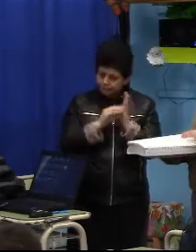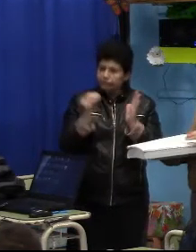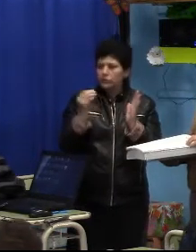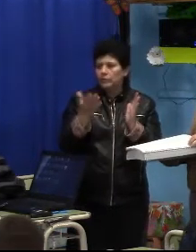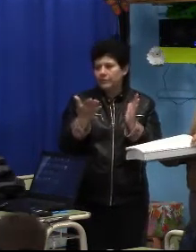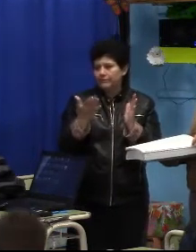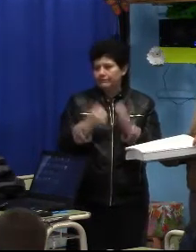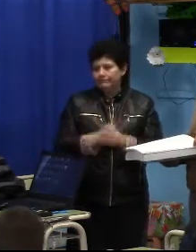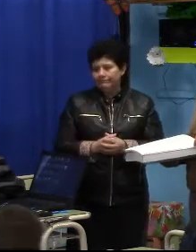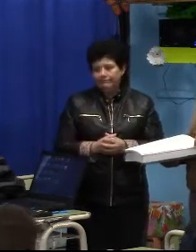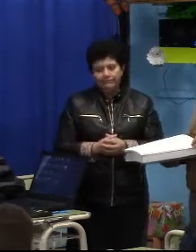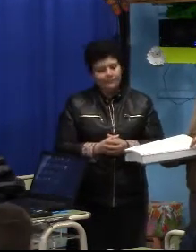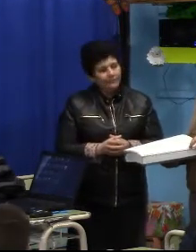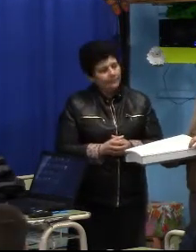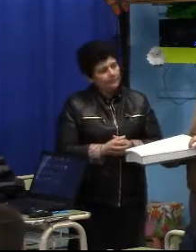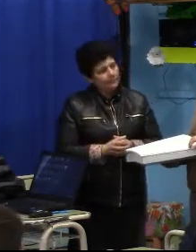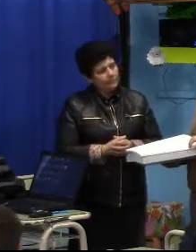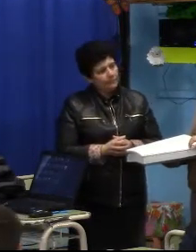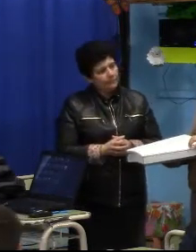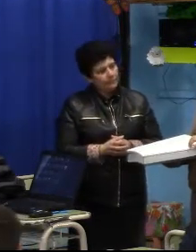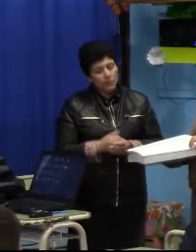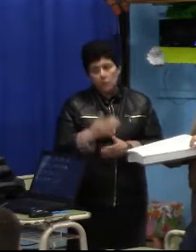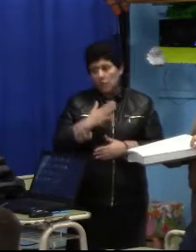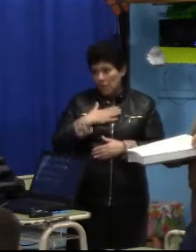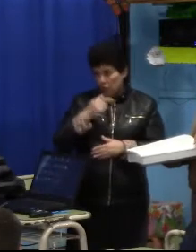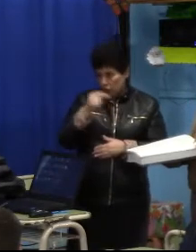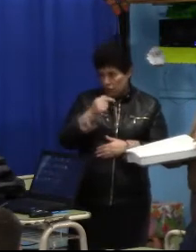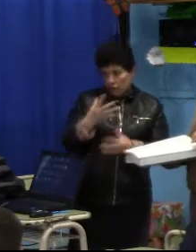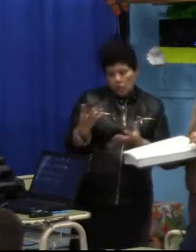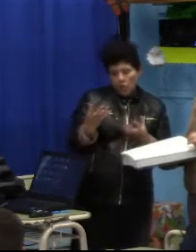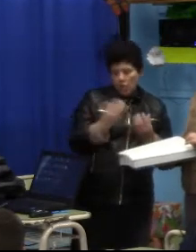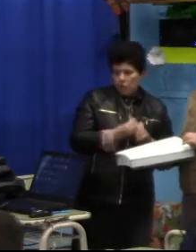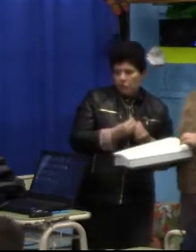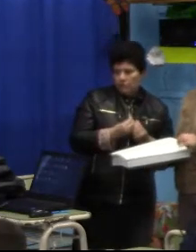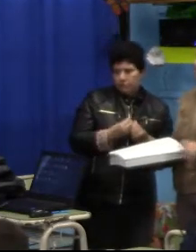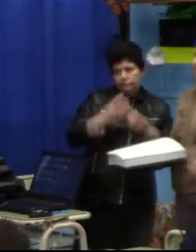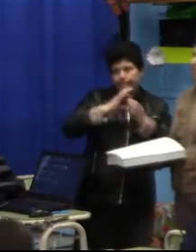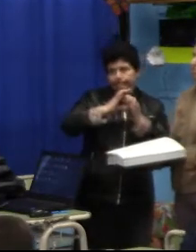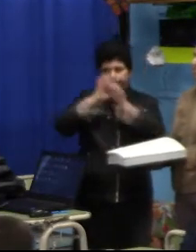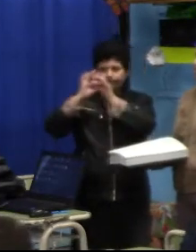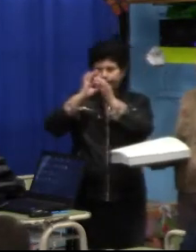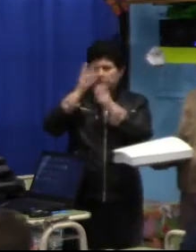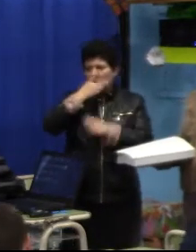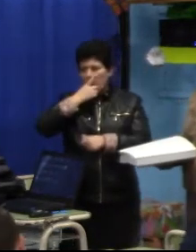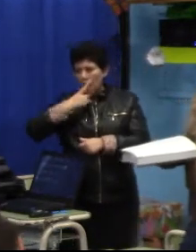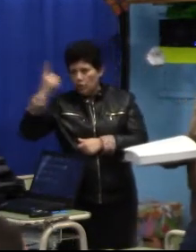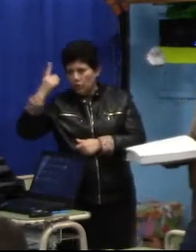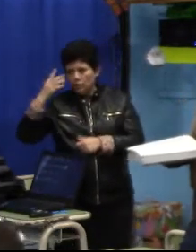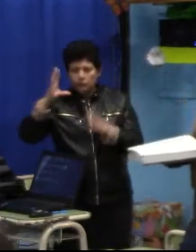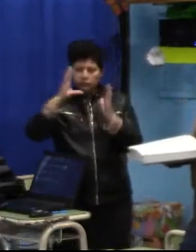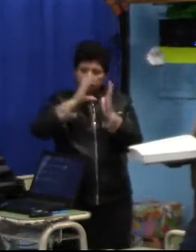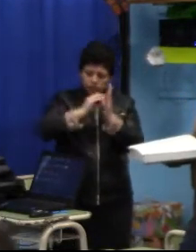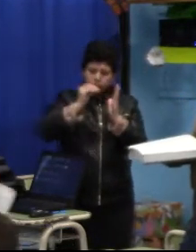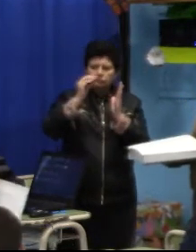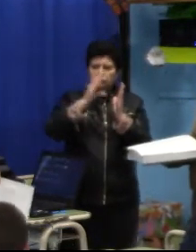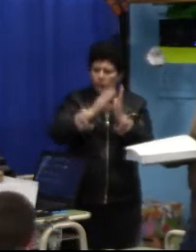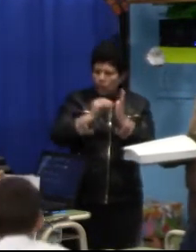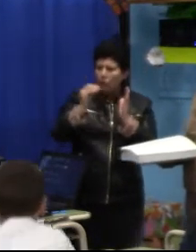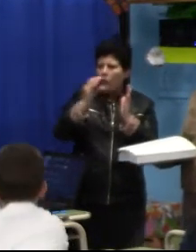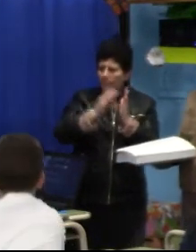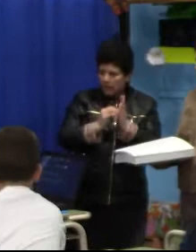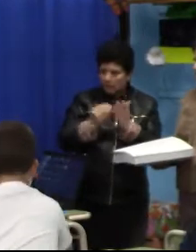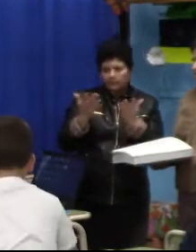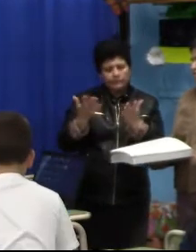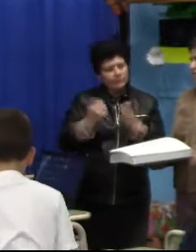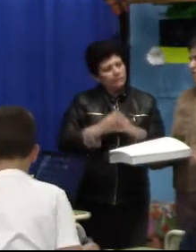de admirar y que te acerca más a Dios. El solo ejemplo de una persona superada, de una